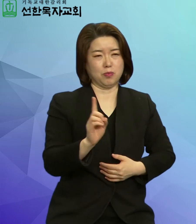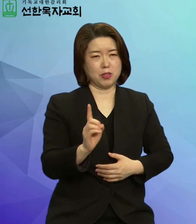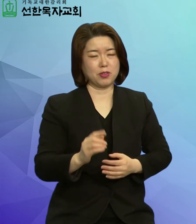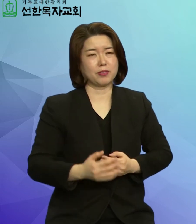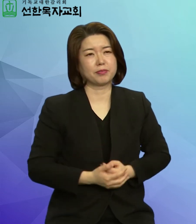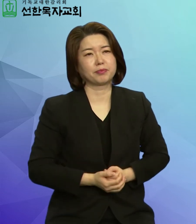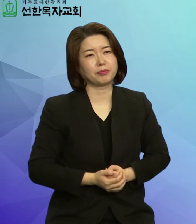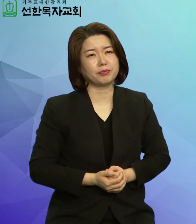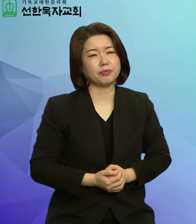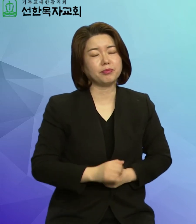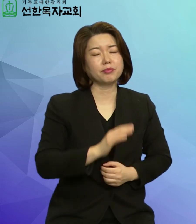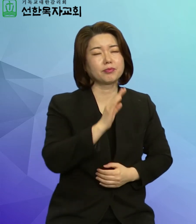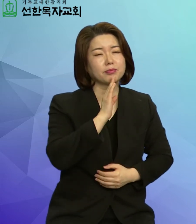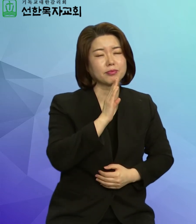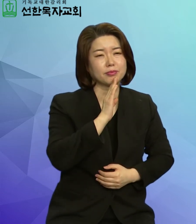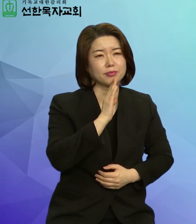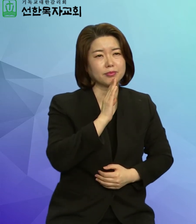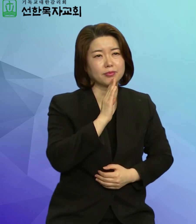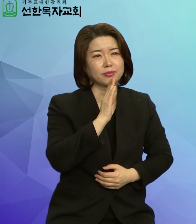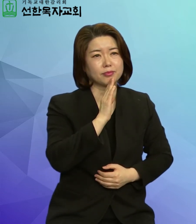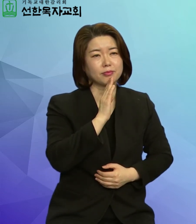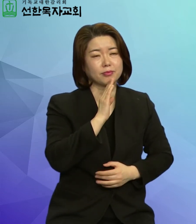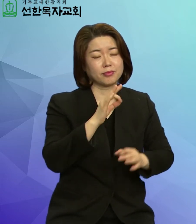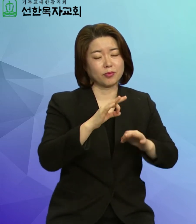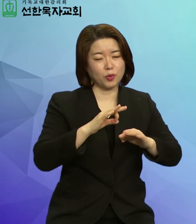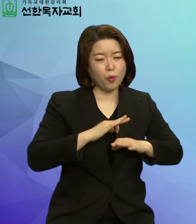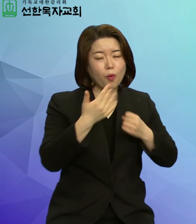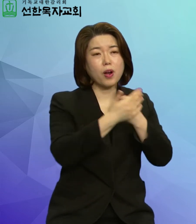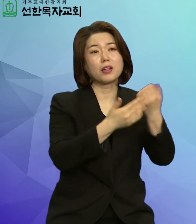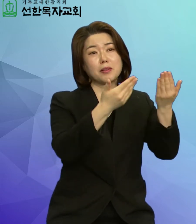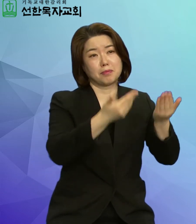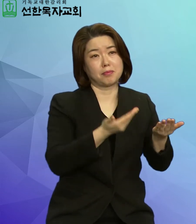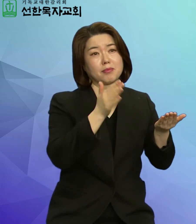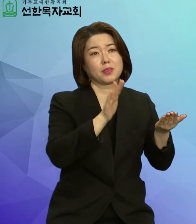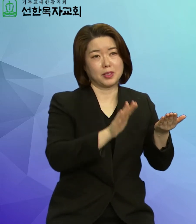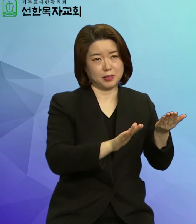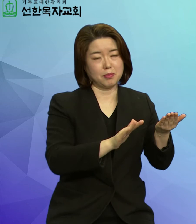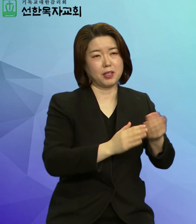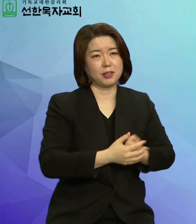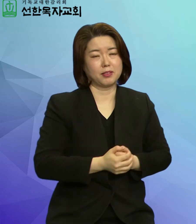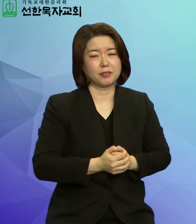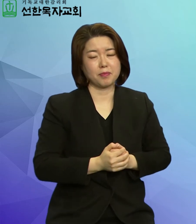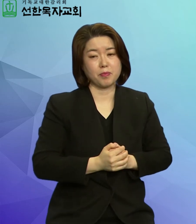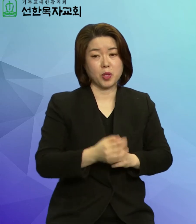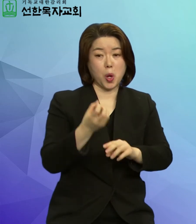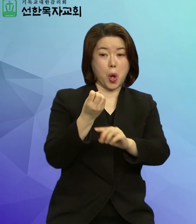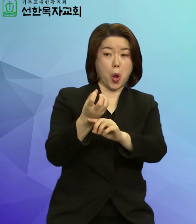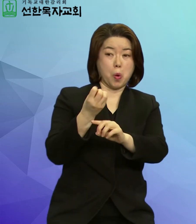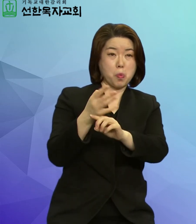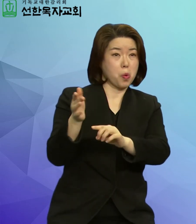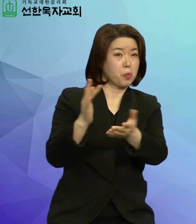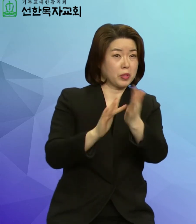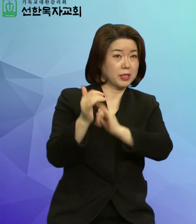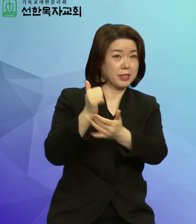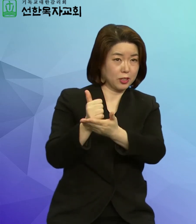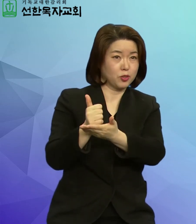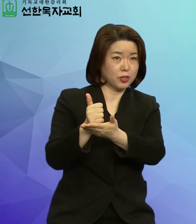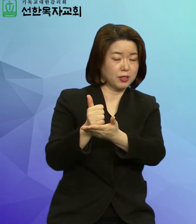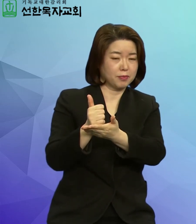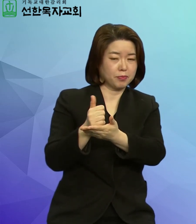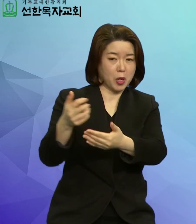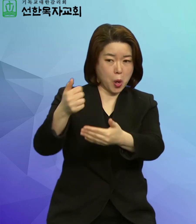안타까운 것은 정말 놀라운 은혜를 받고도 보물이신